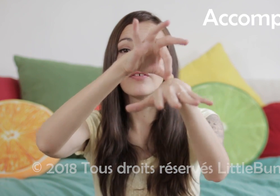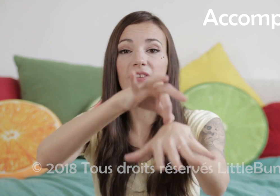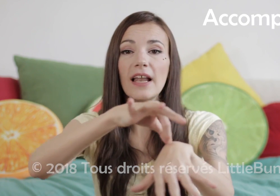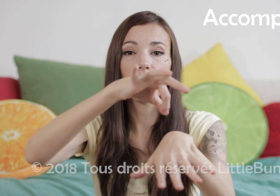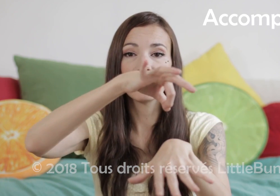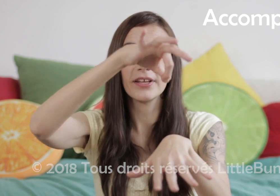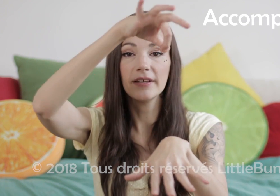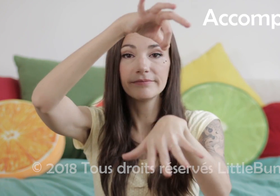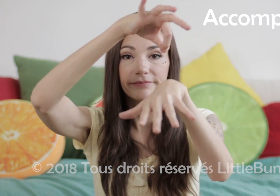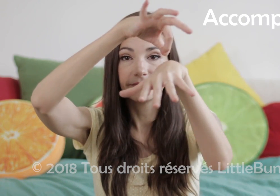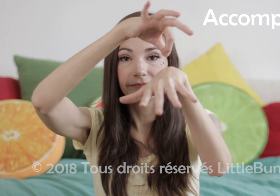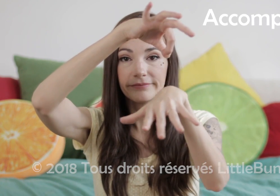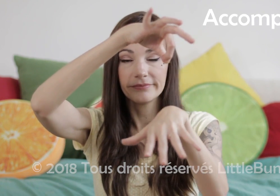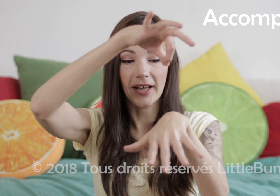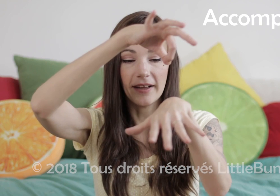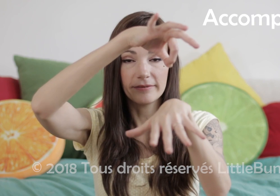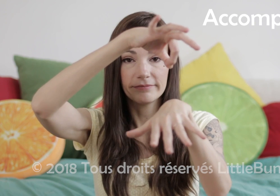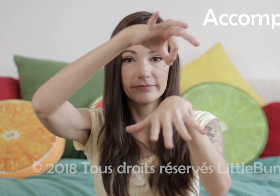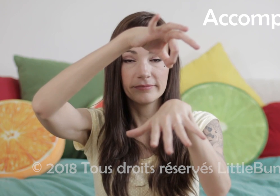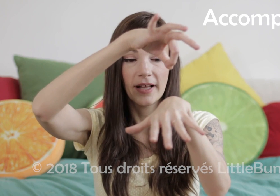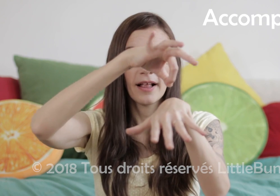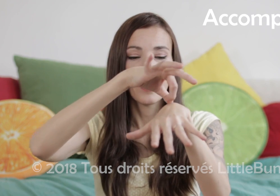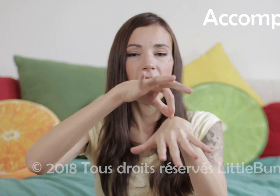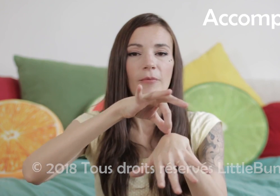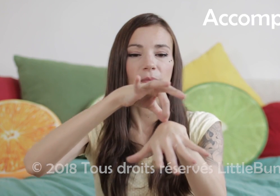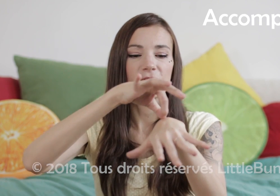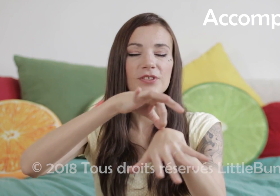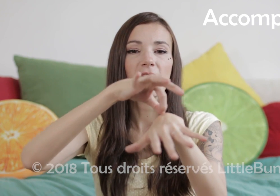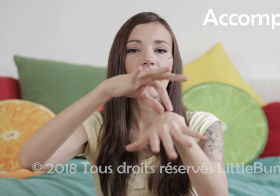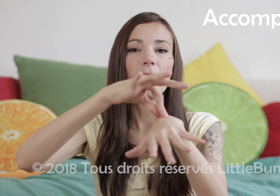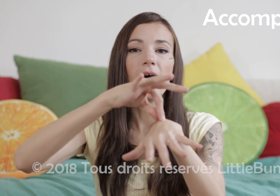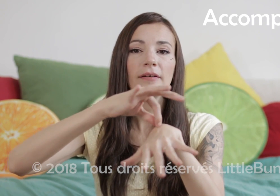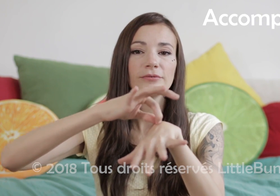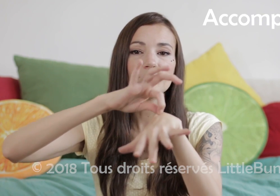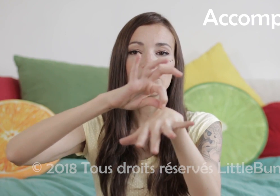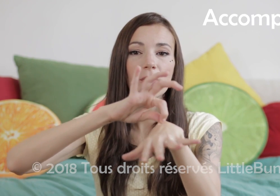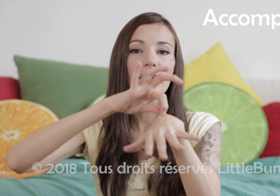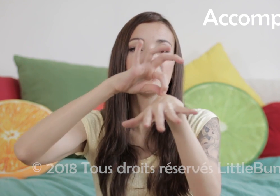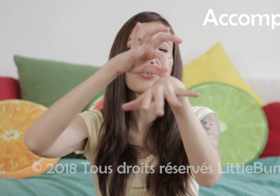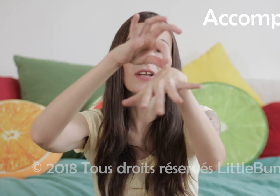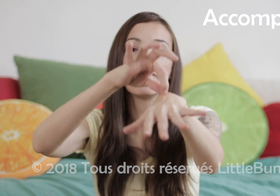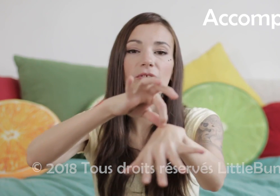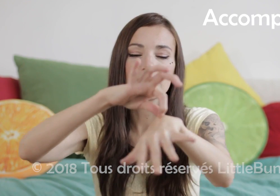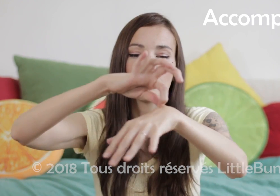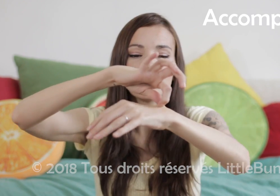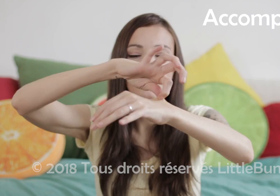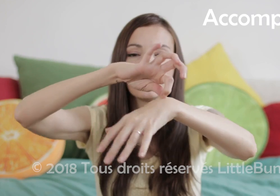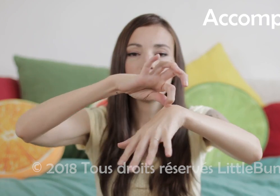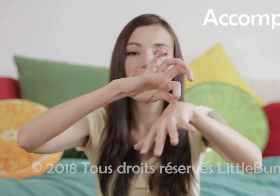avançait la main, vous voyez ? Voilà. Je tiens ma main tout doucement et je l'avance. C'est comme si je la tenais par la